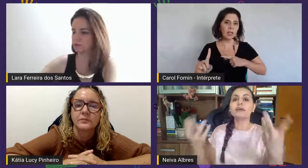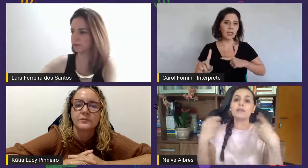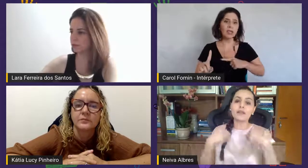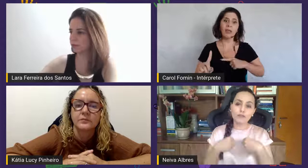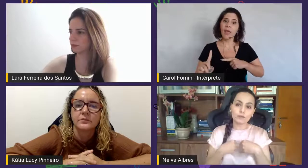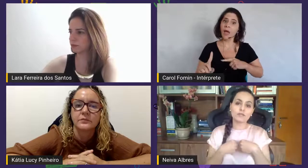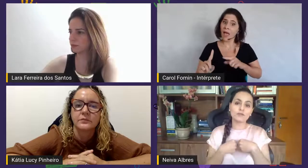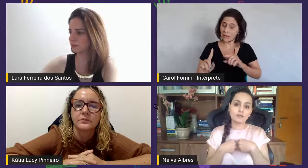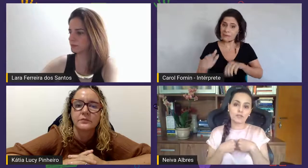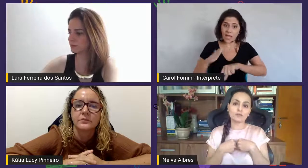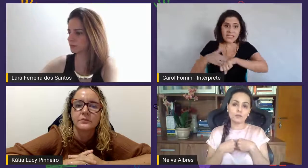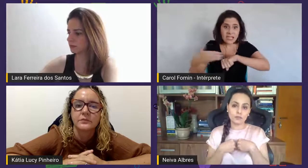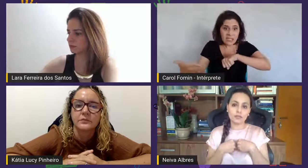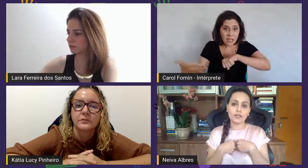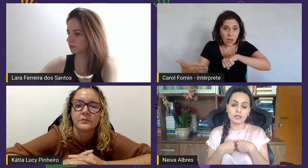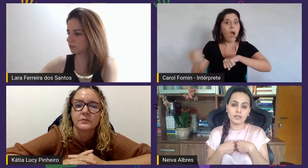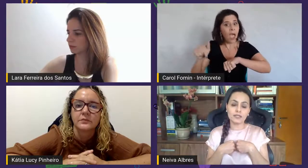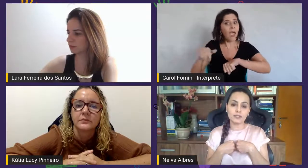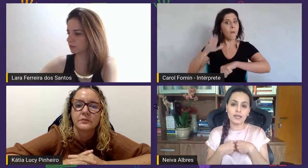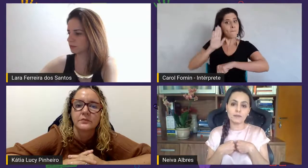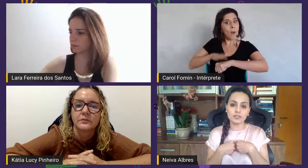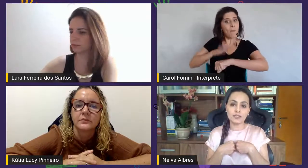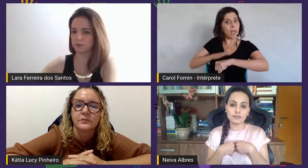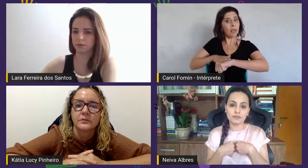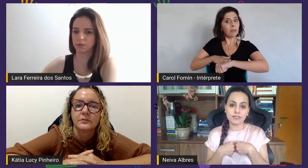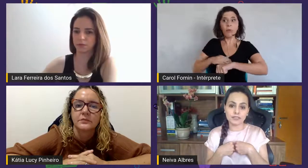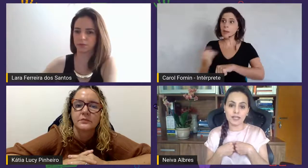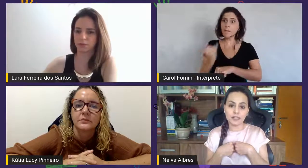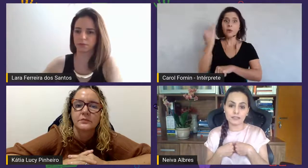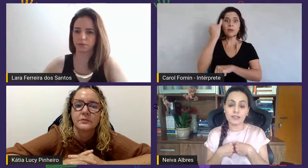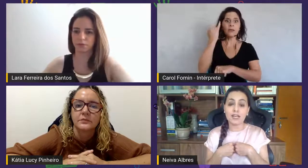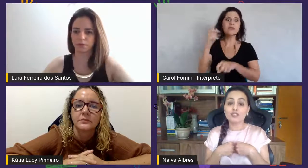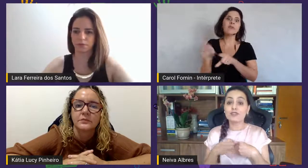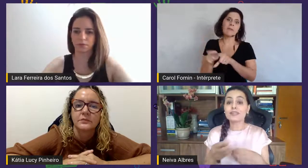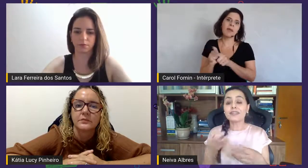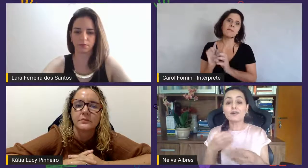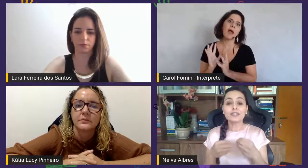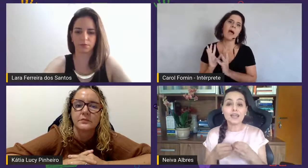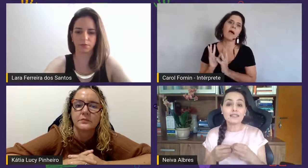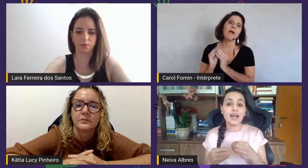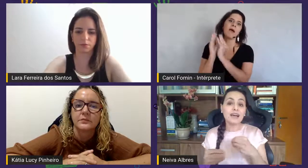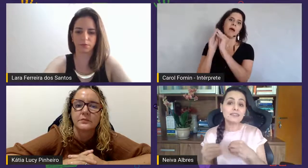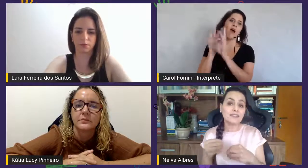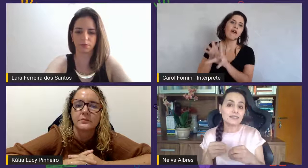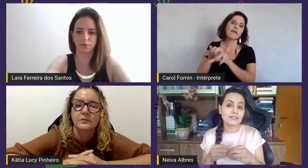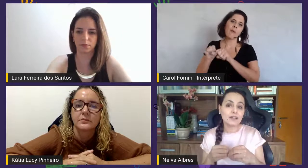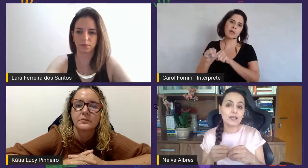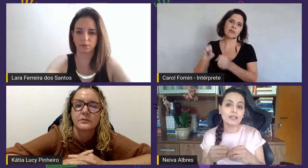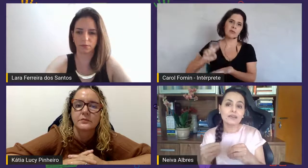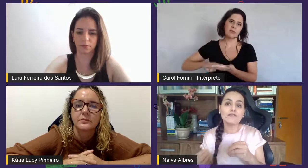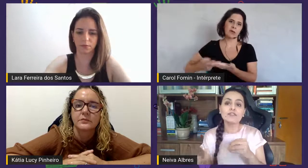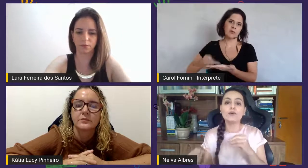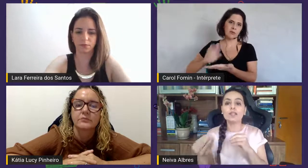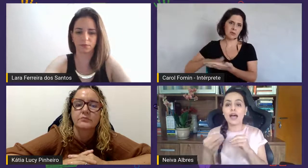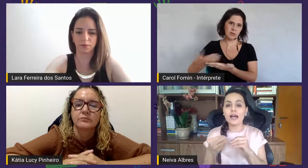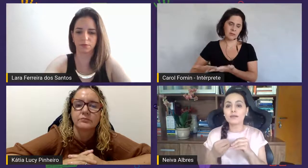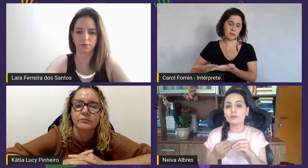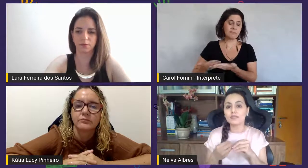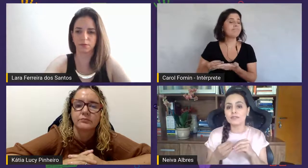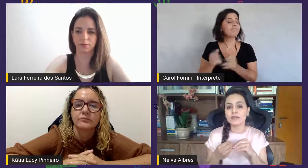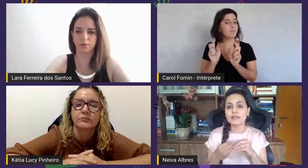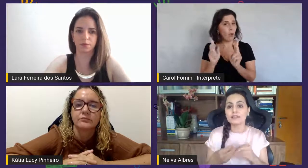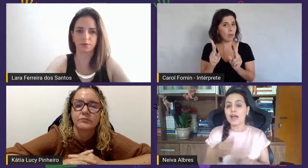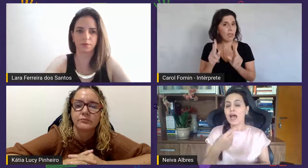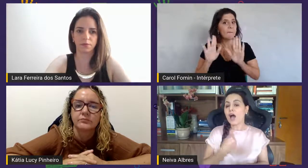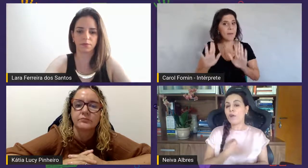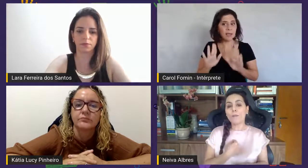fundamental também para a formação do tradutor intérprete nas universidades. Só que o que acontece? A extensão, ela está vinculada,